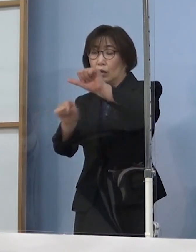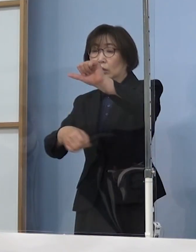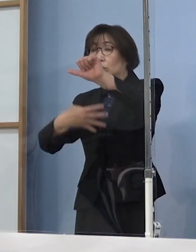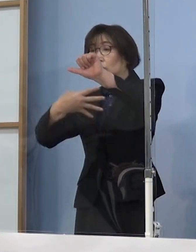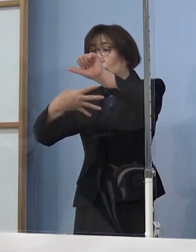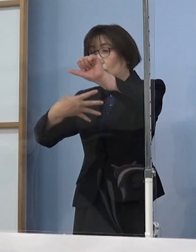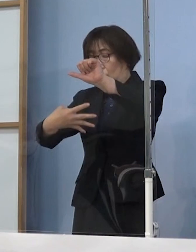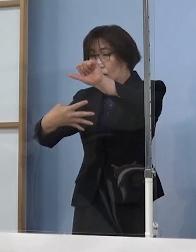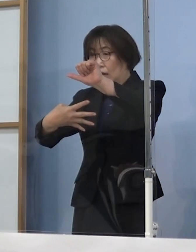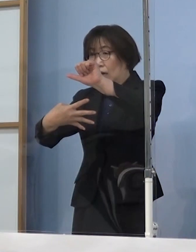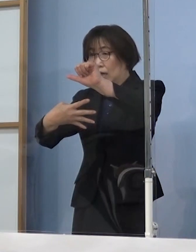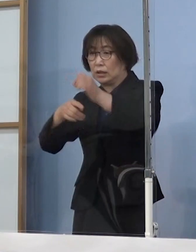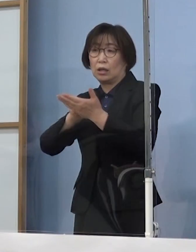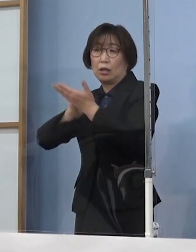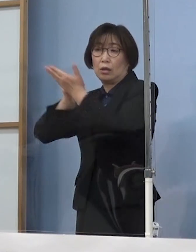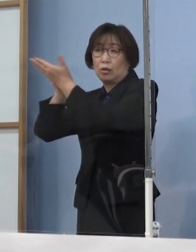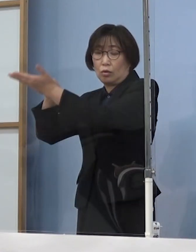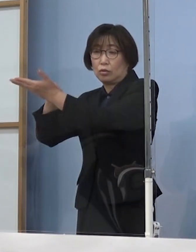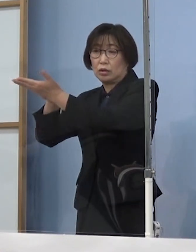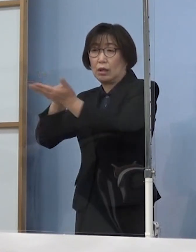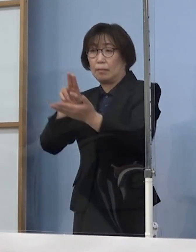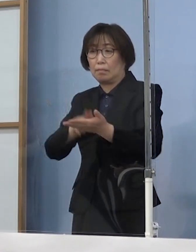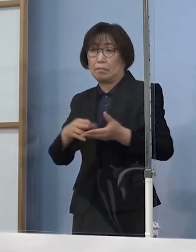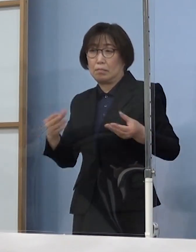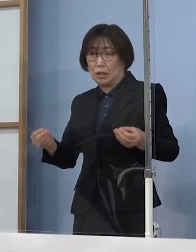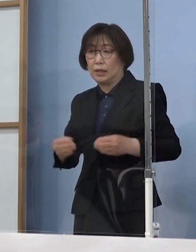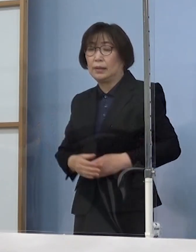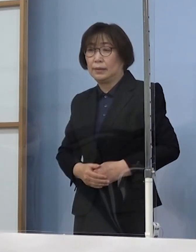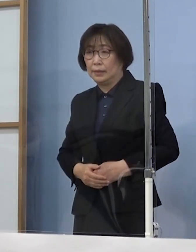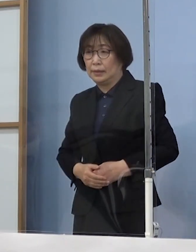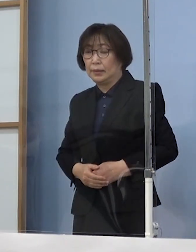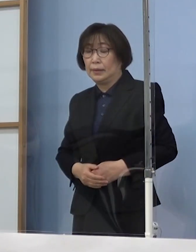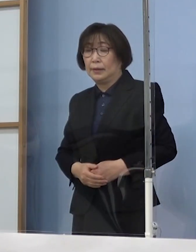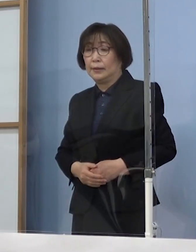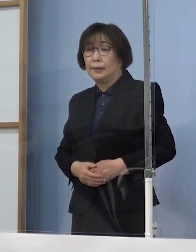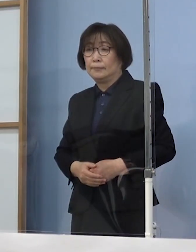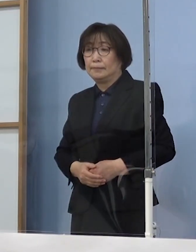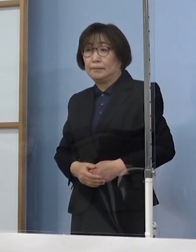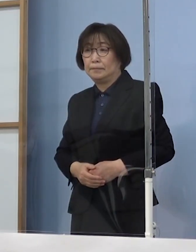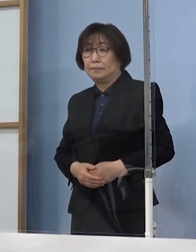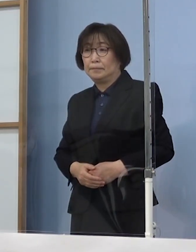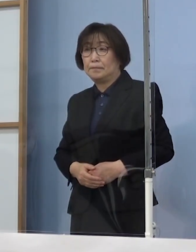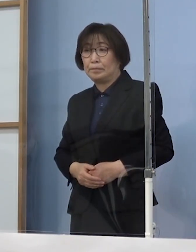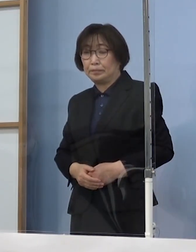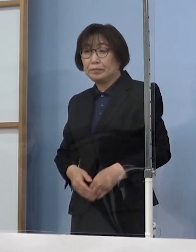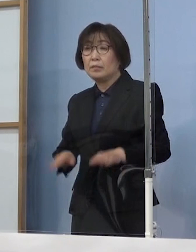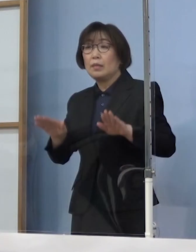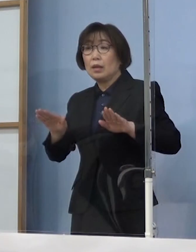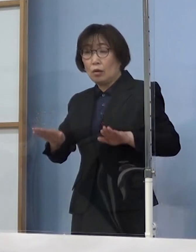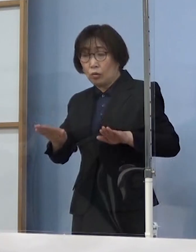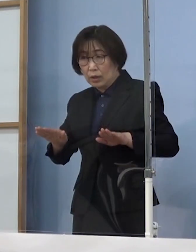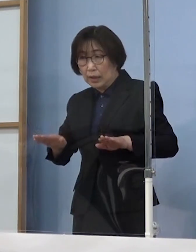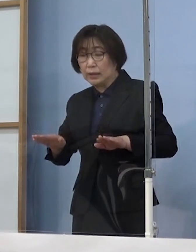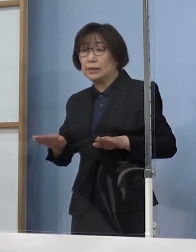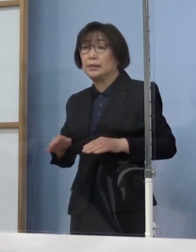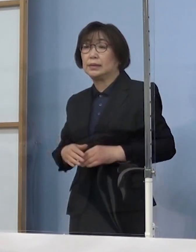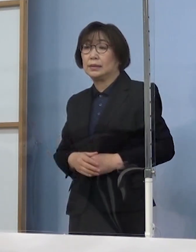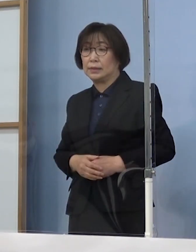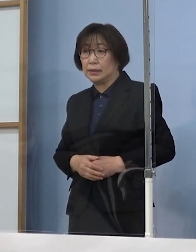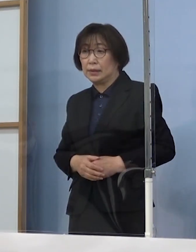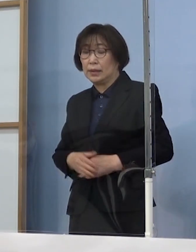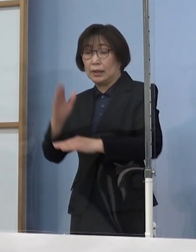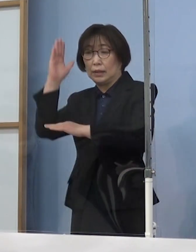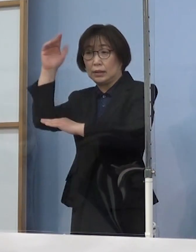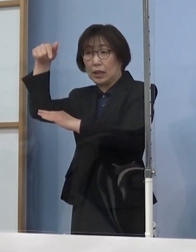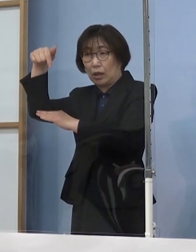をさせていただくこととなりました。そして今回ちょうど政